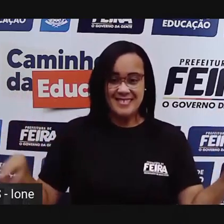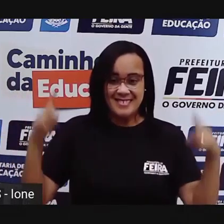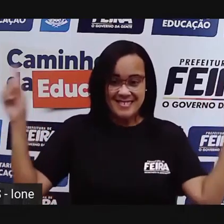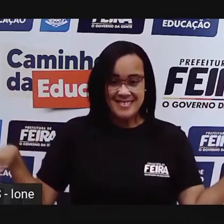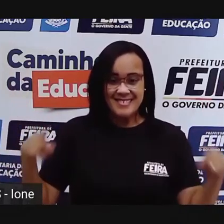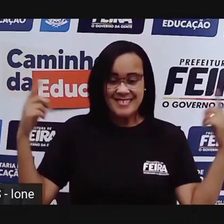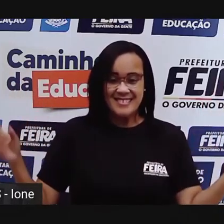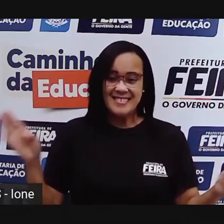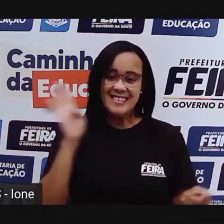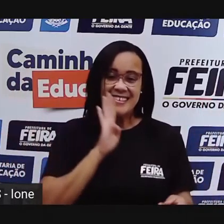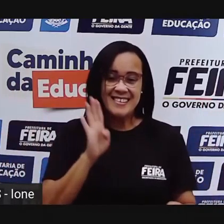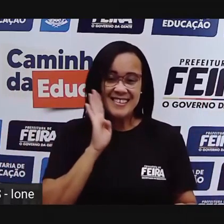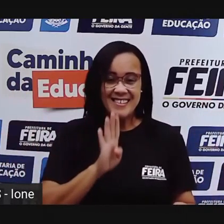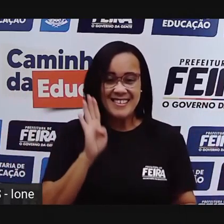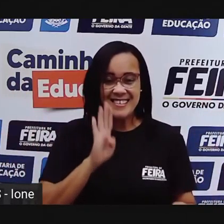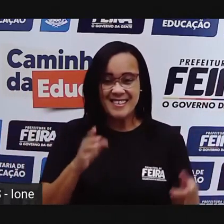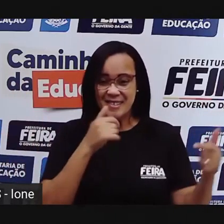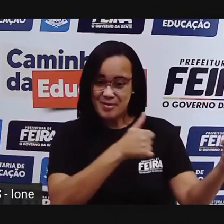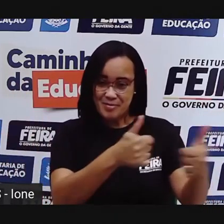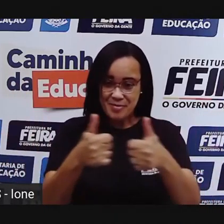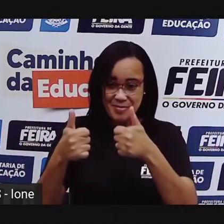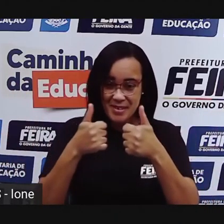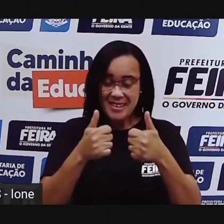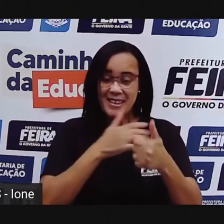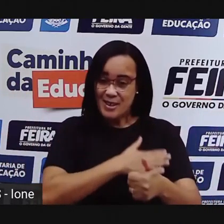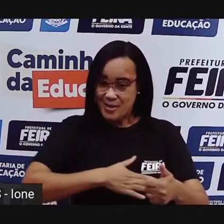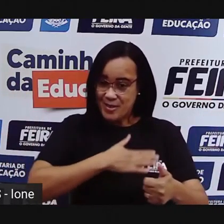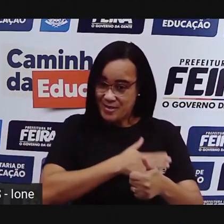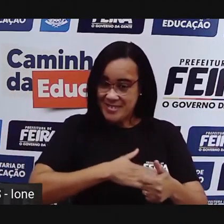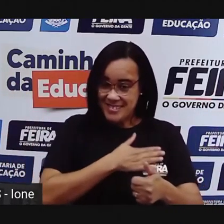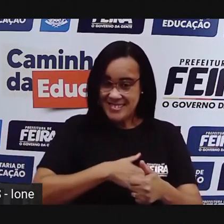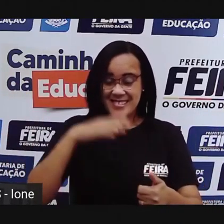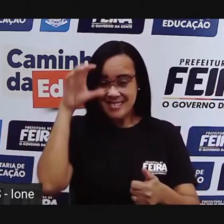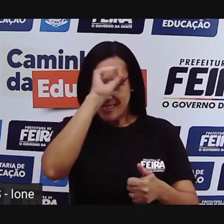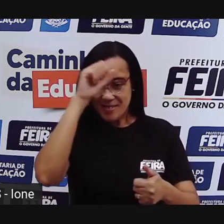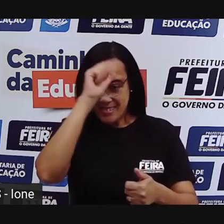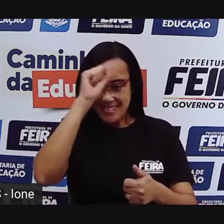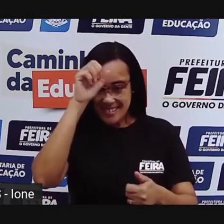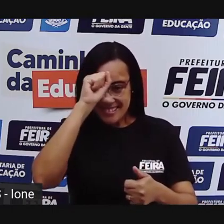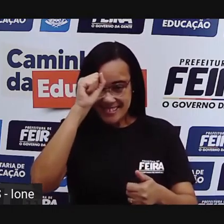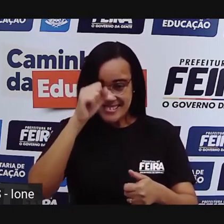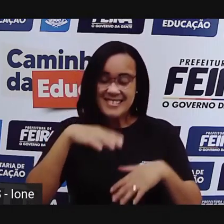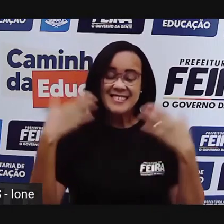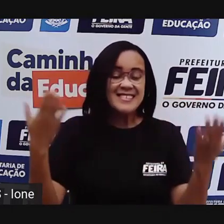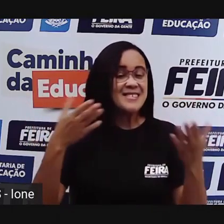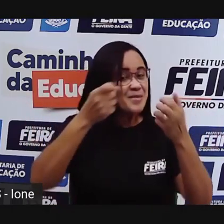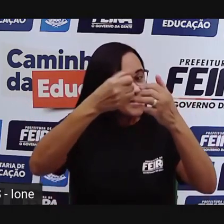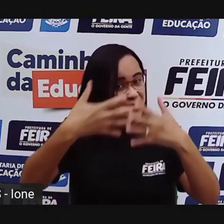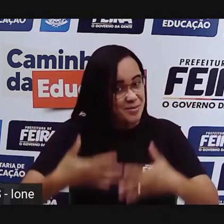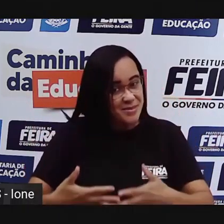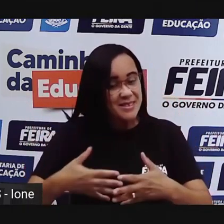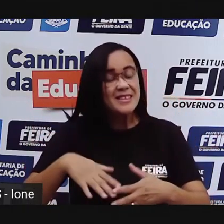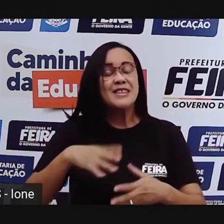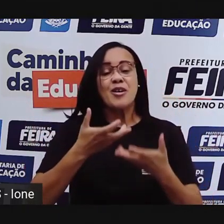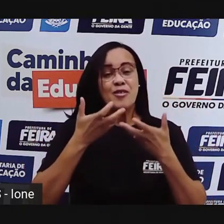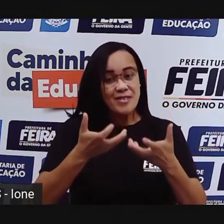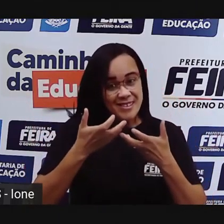Muito bem! Gostaram de aprender? Gostaram? Me contem. Quero muito